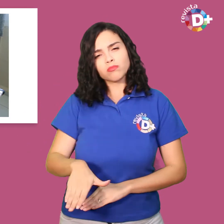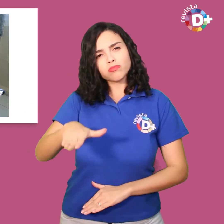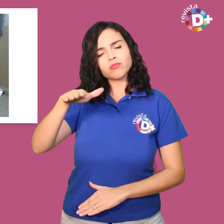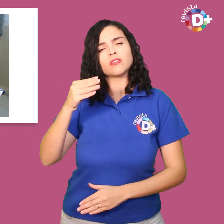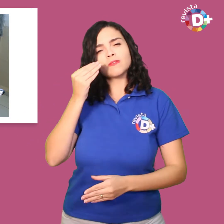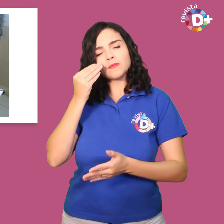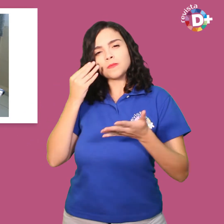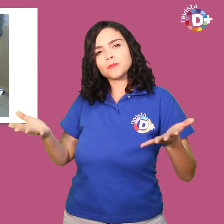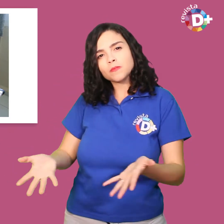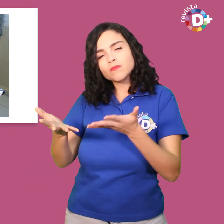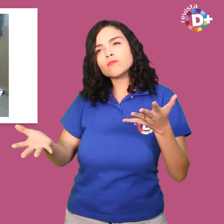diversos repertórios,